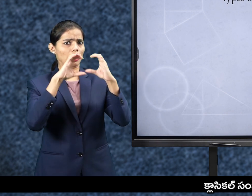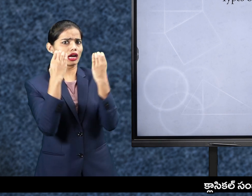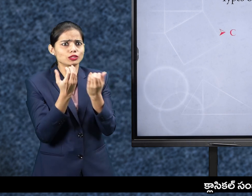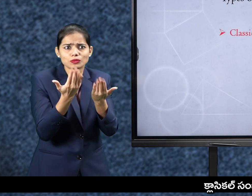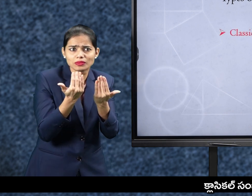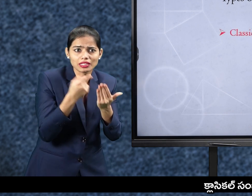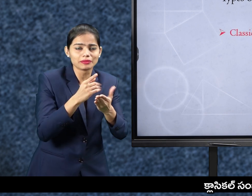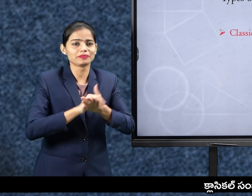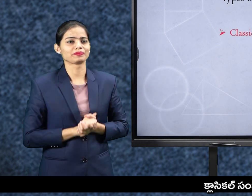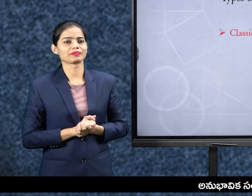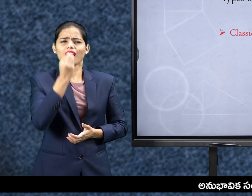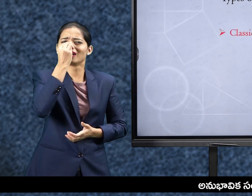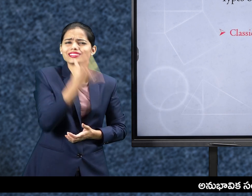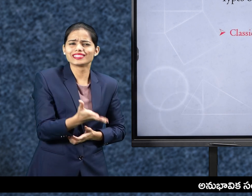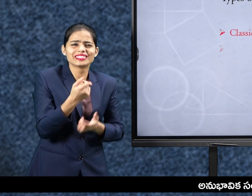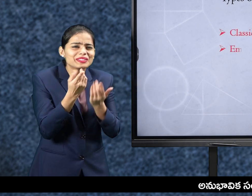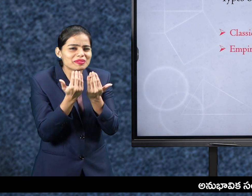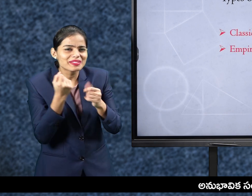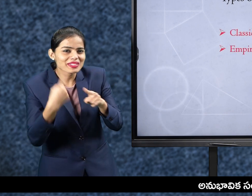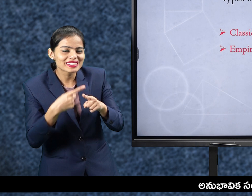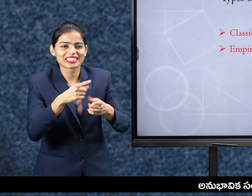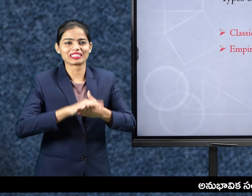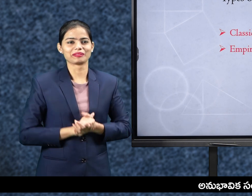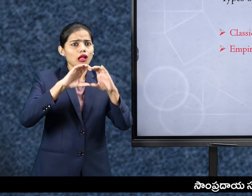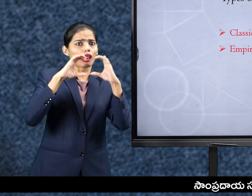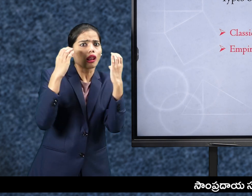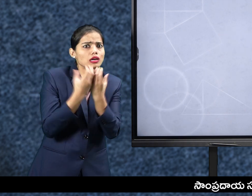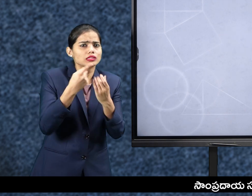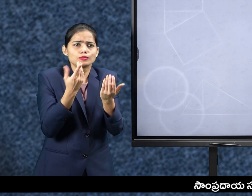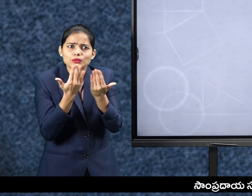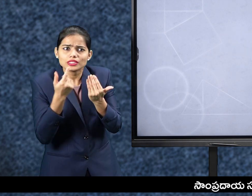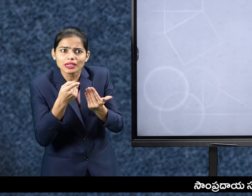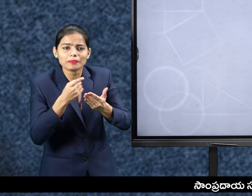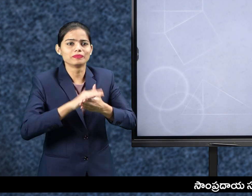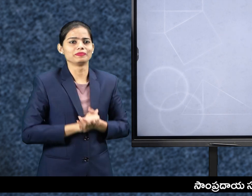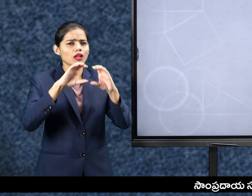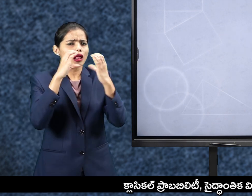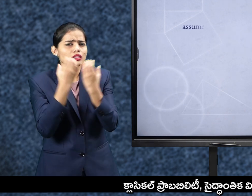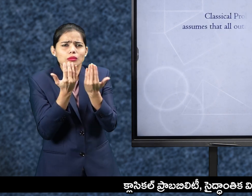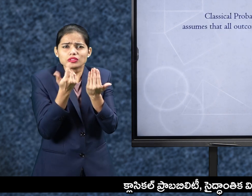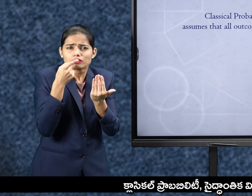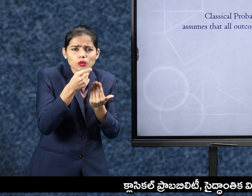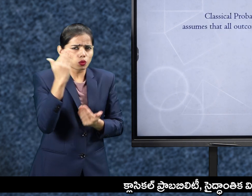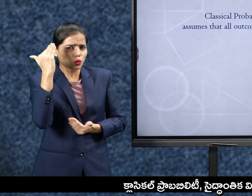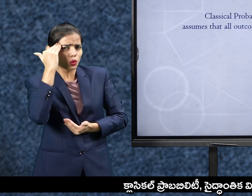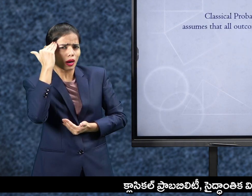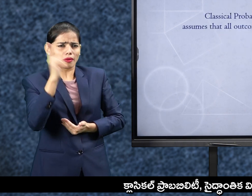క్లాసికల్ సంభావ్యత, అనుభావిక సంభావ్యత, సాంప్రదాయ సంభావ్యత. క్లాసికల్ ప్రాబబిలిటీ